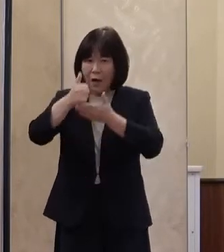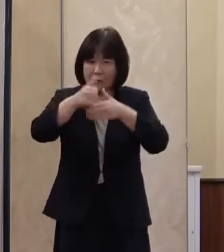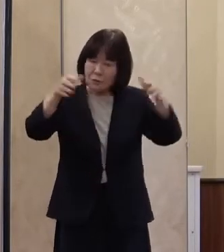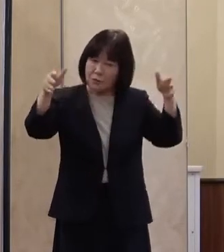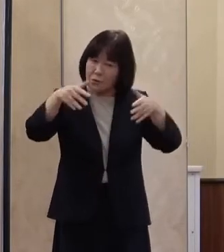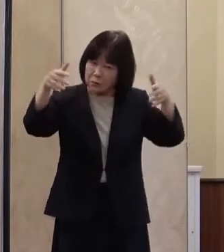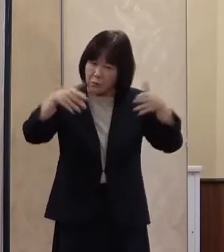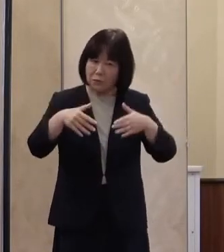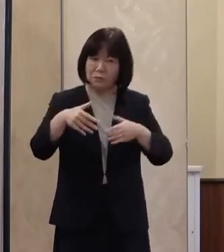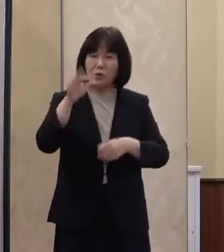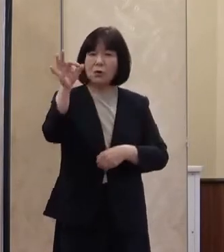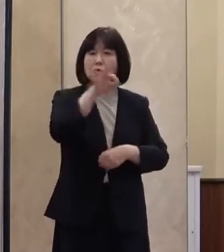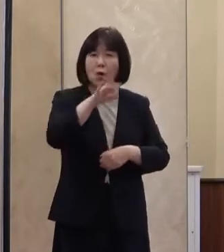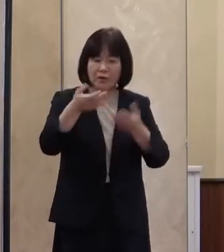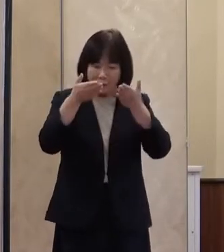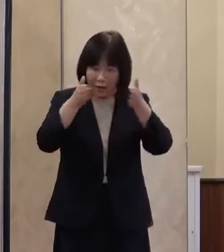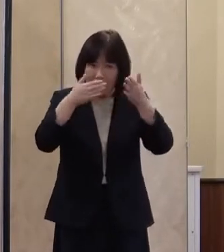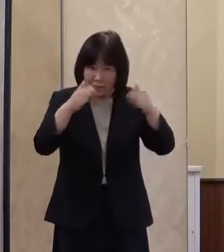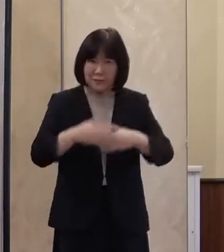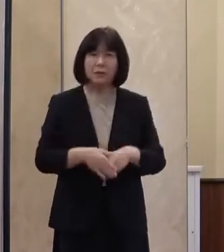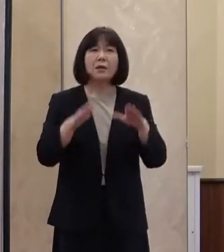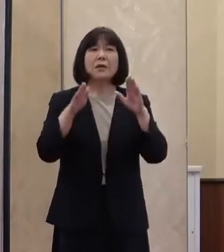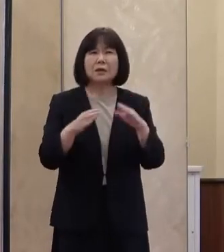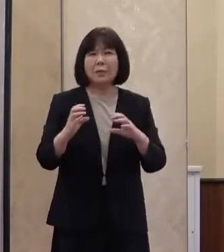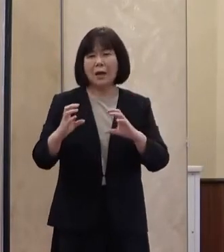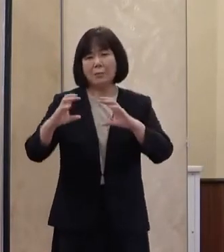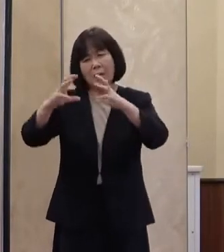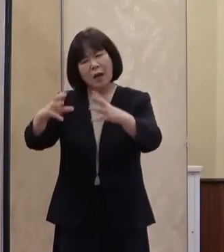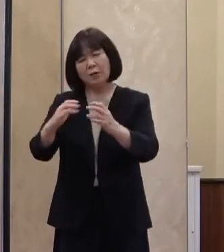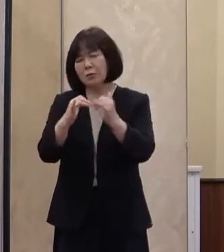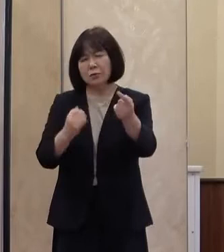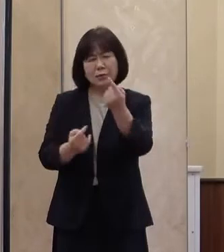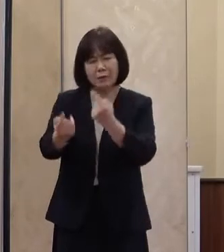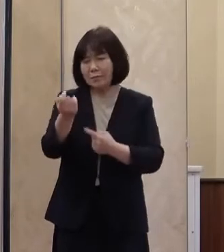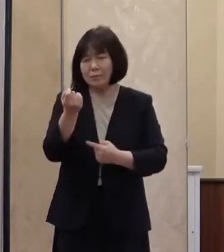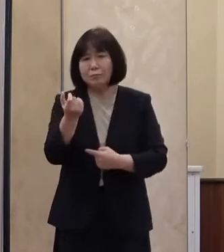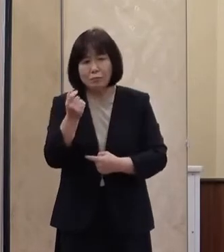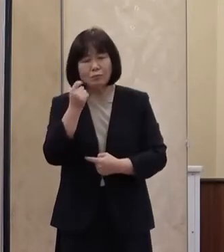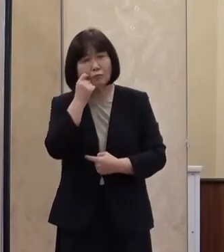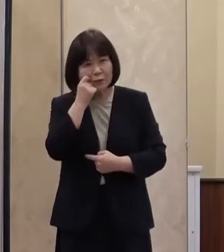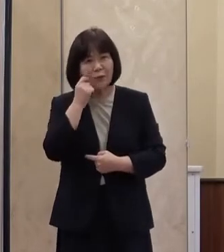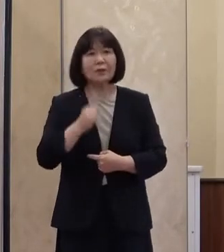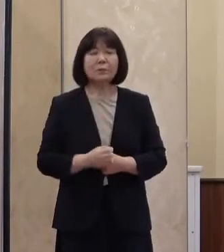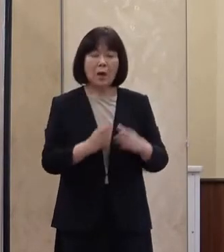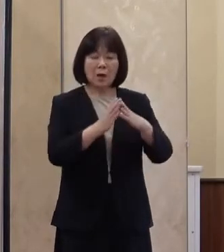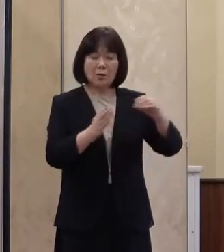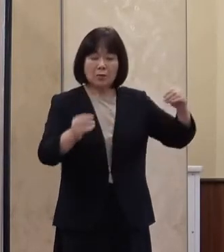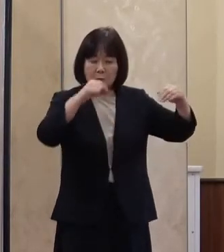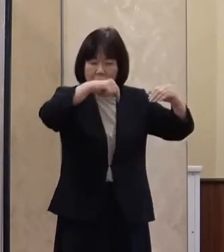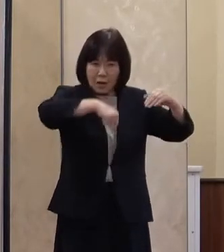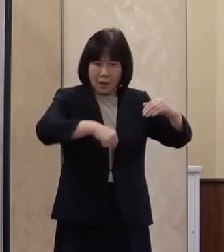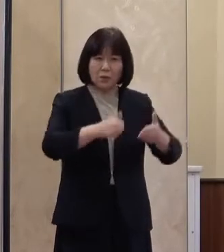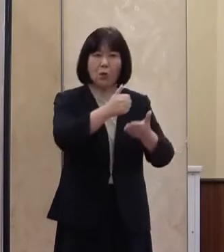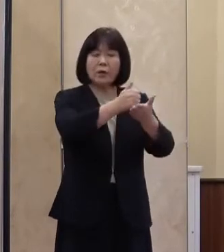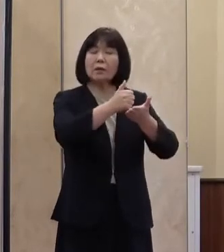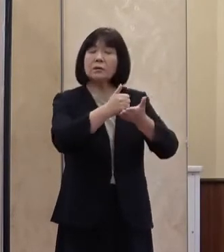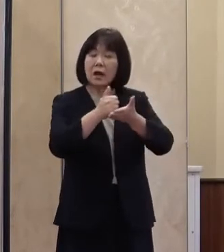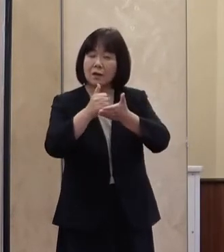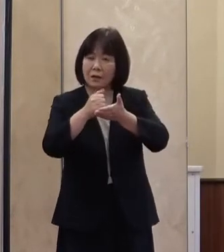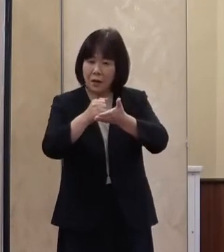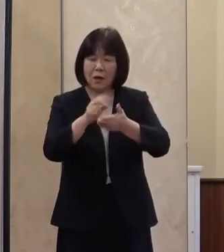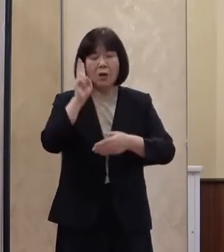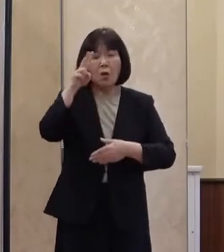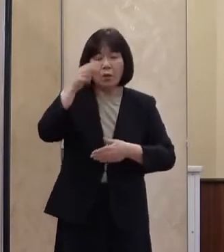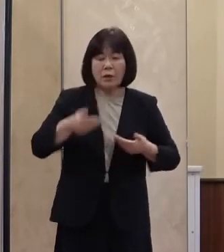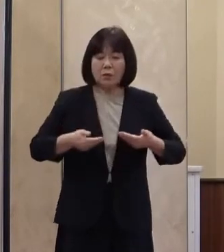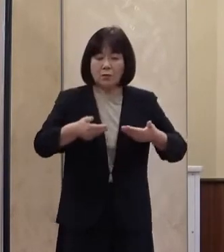品開発、これは今海外のお客さんを今見込めませんが、国内の お客さんがこの大